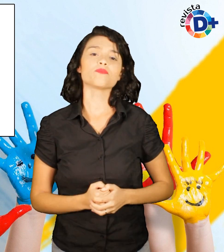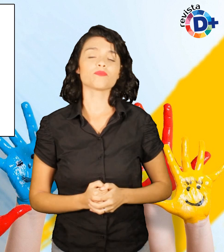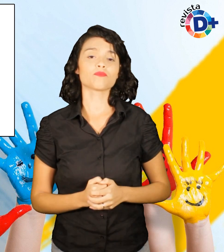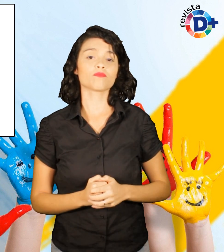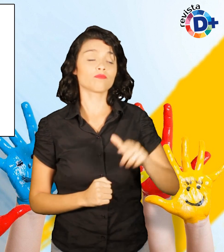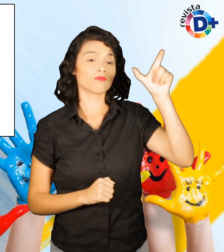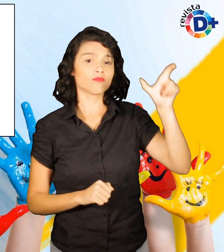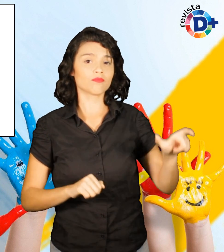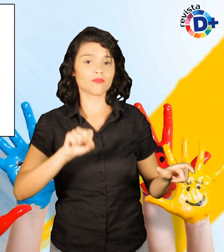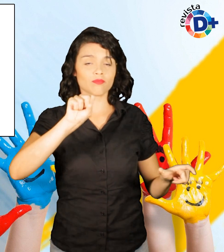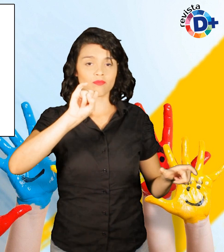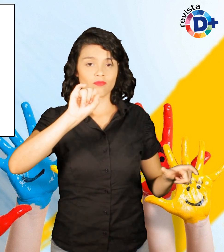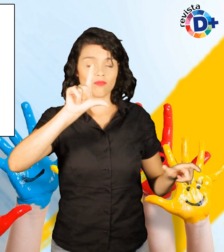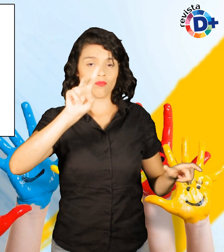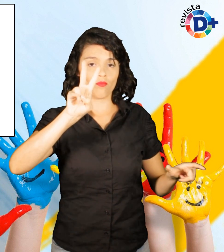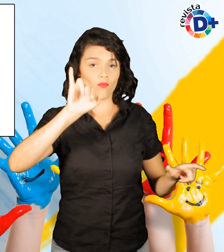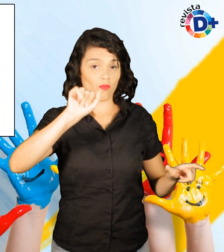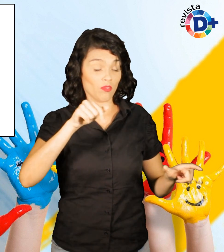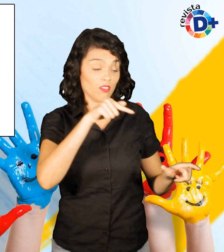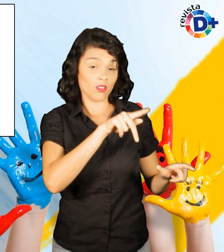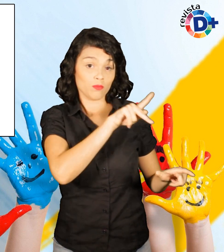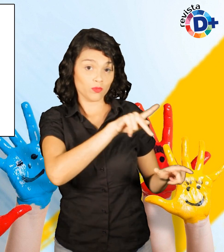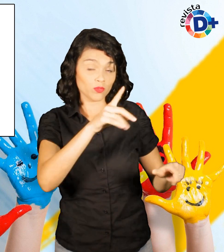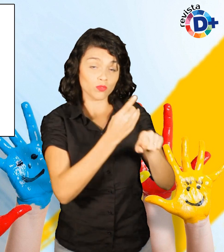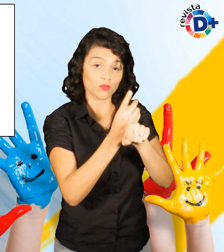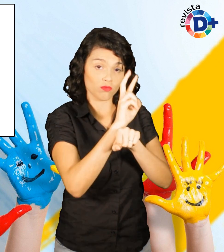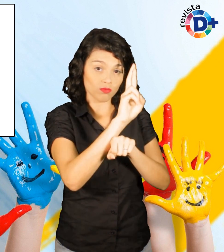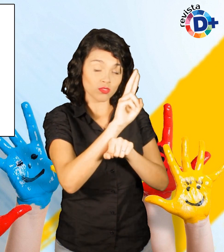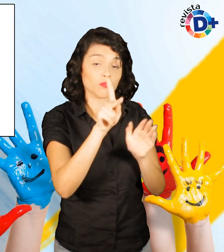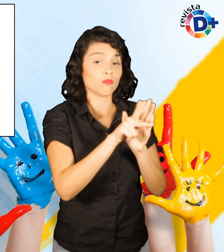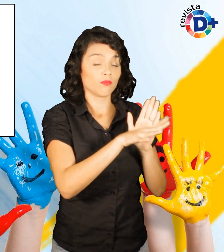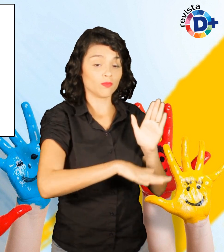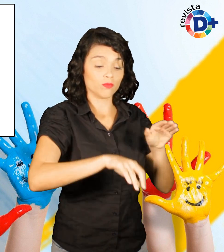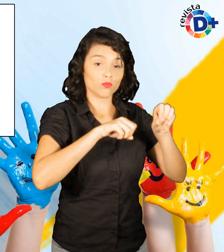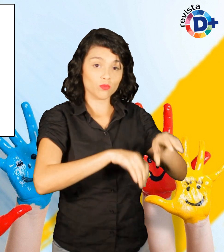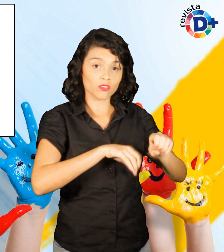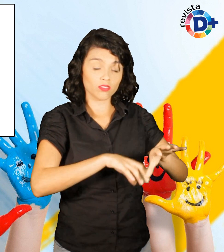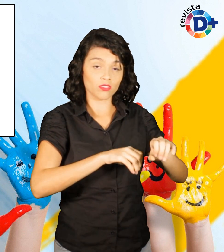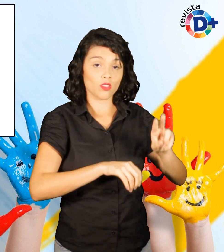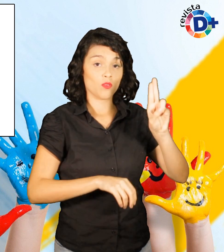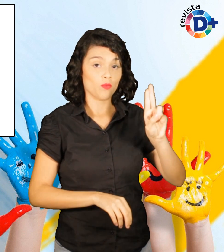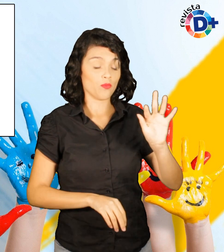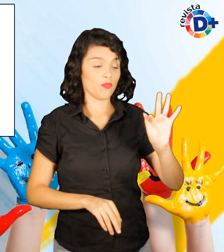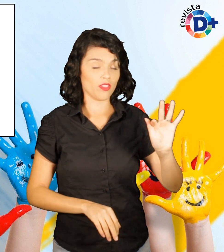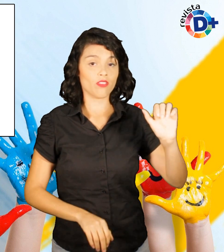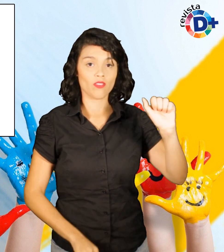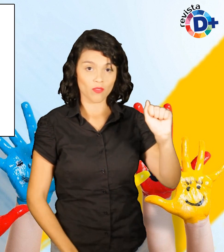com Silvia Esther Oru, professora doutora em Educação na Universidade Federal de Alfenas,